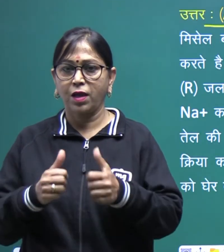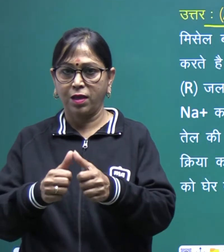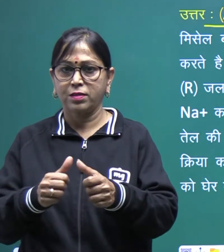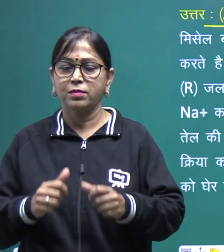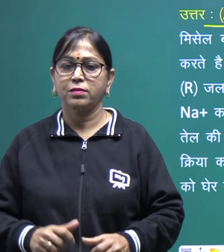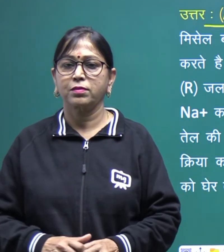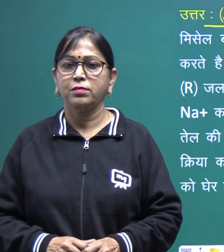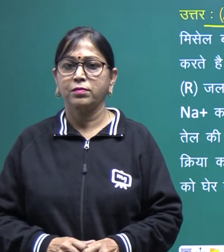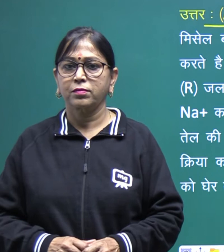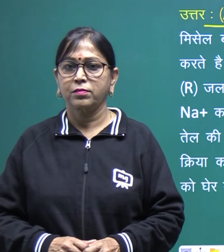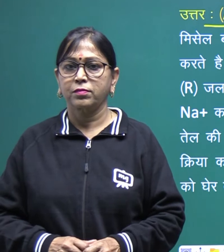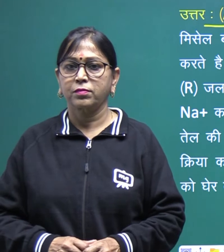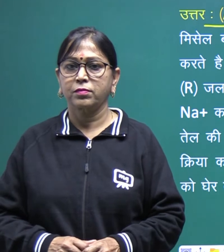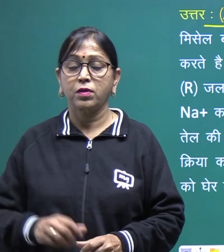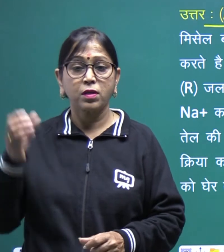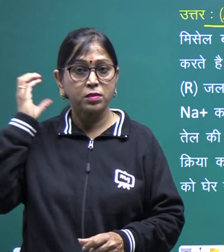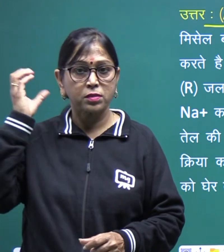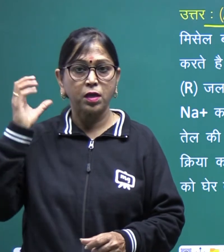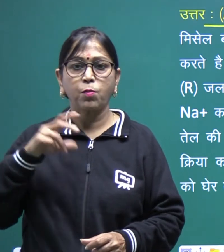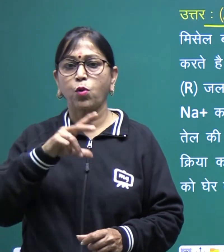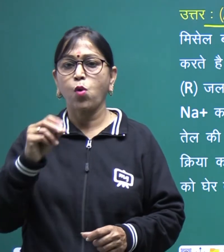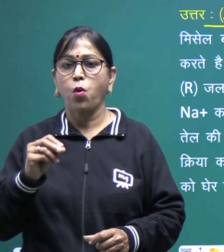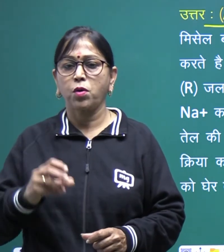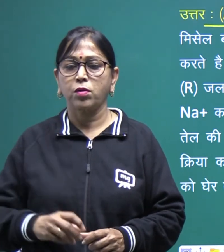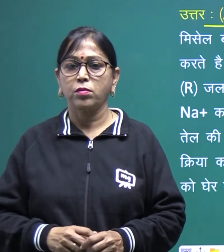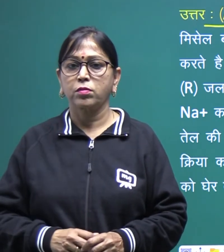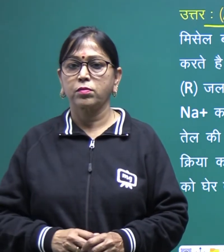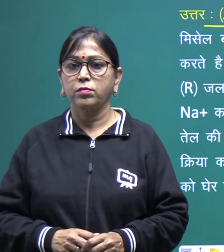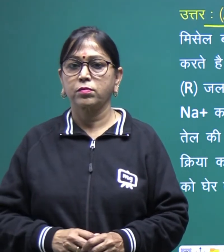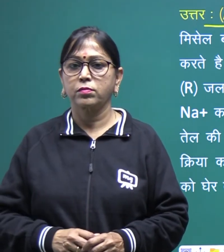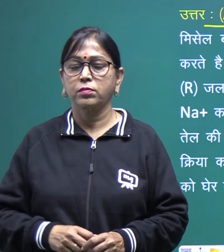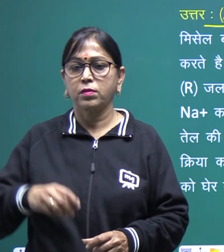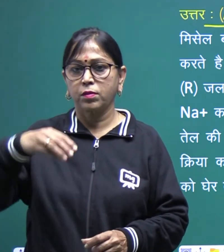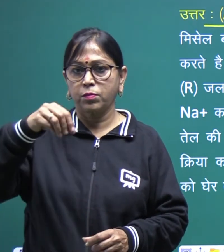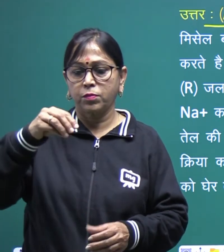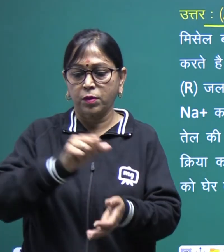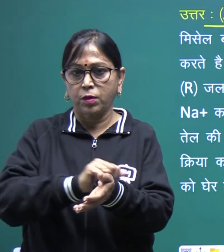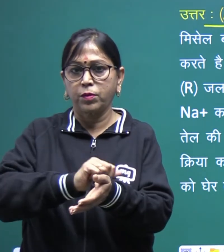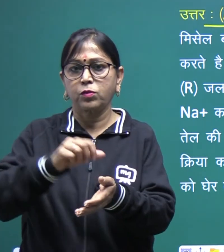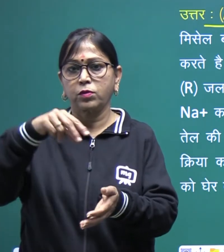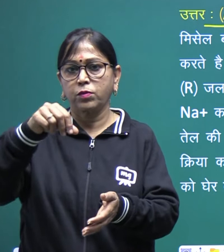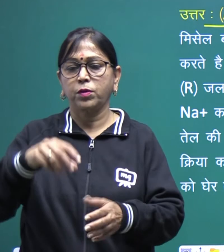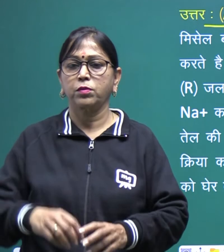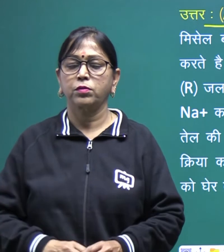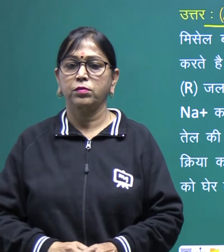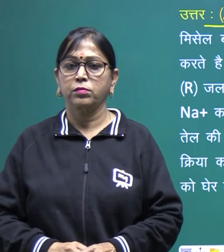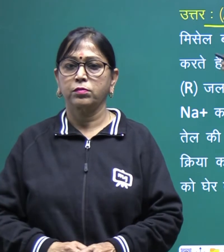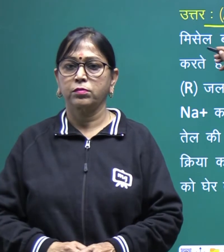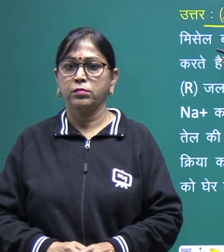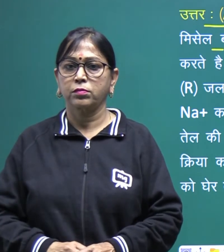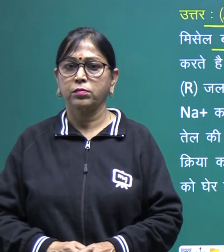उत्तर, साबुन तथा अपमार्जक